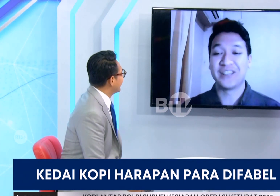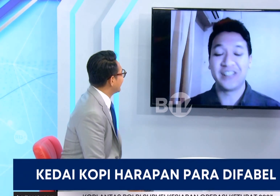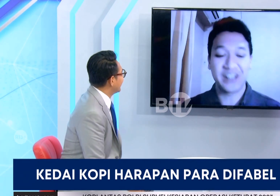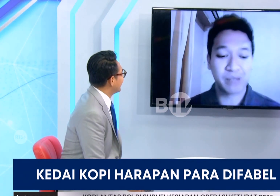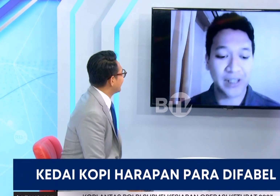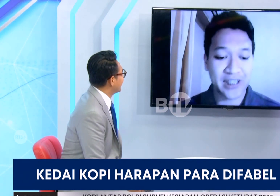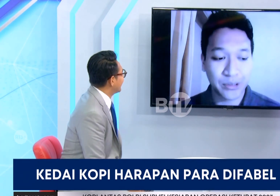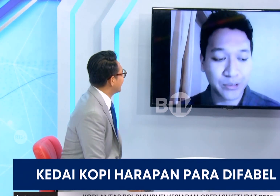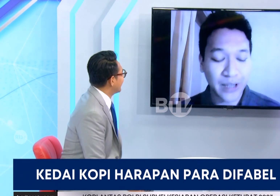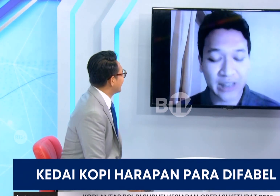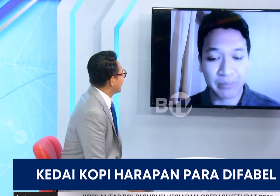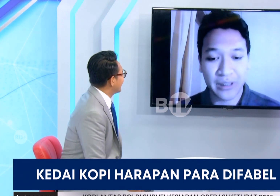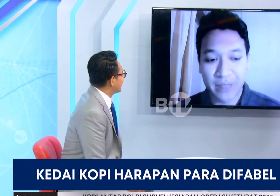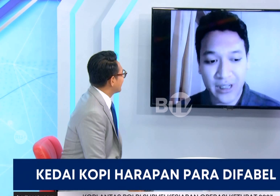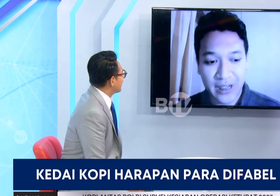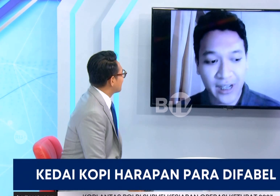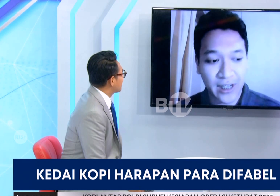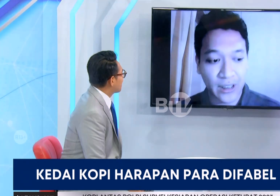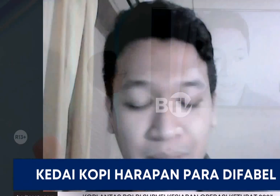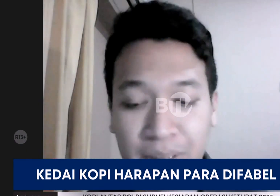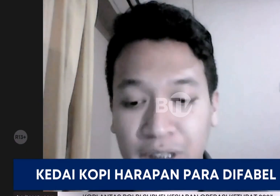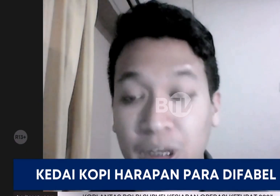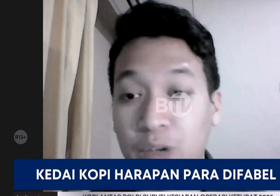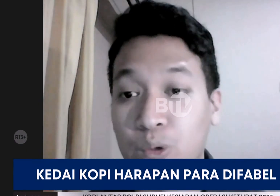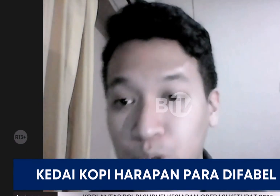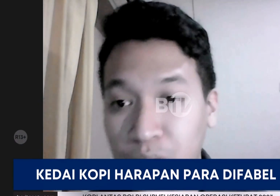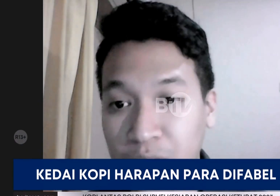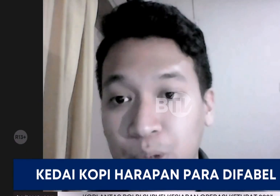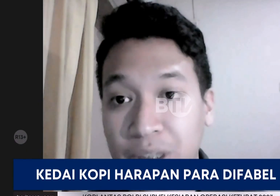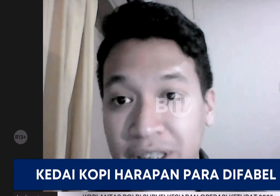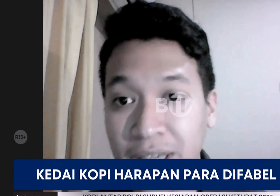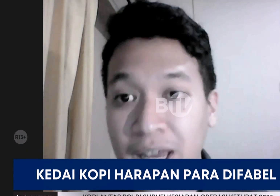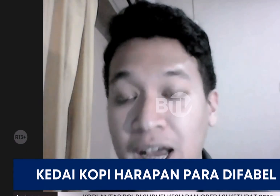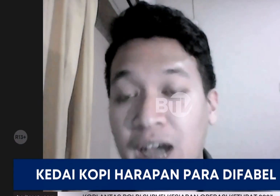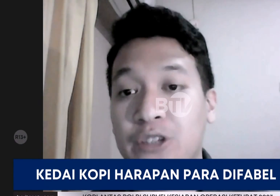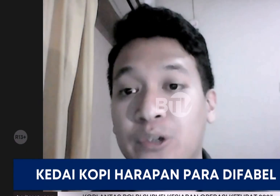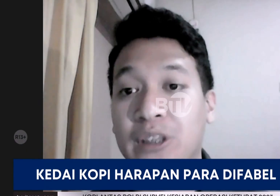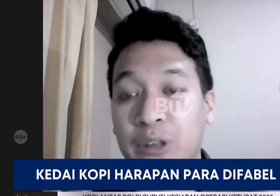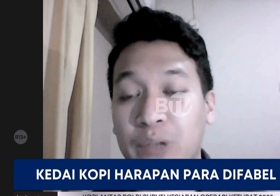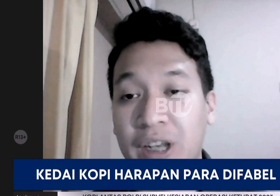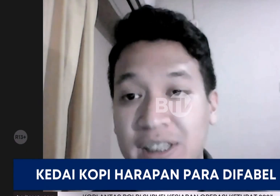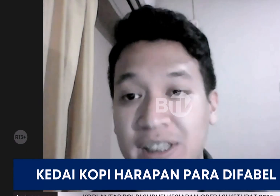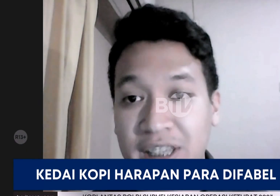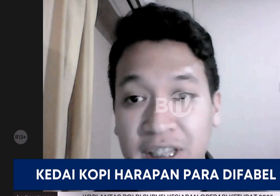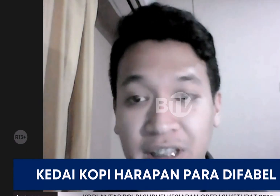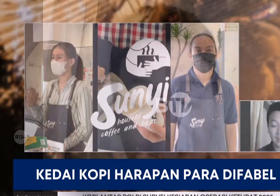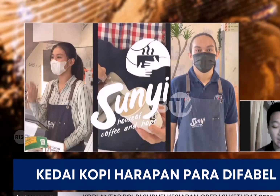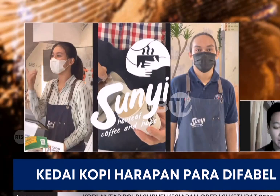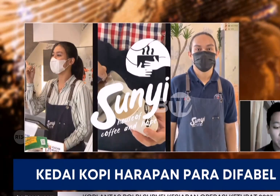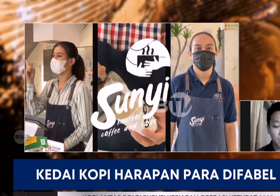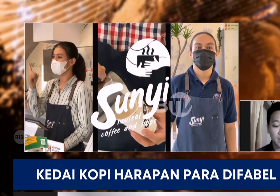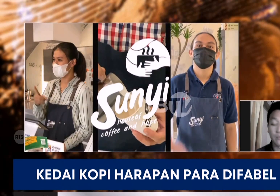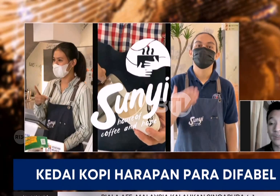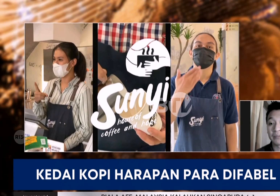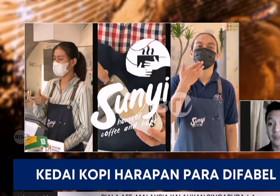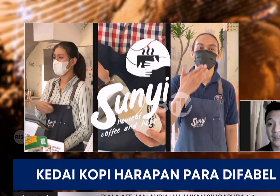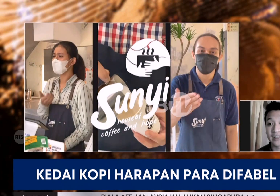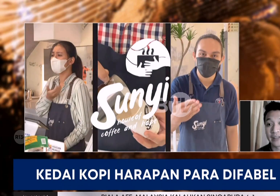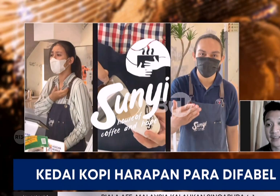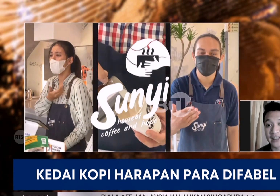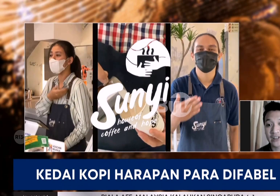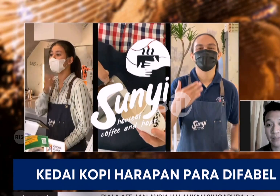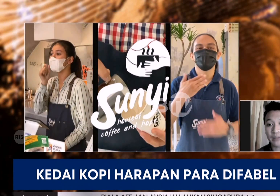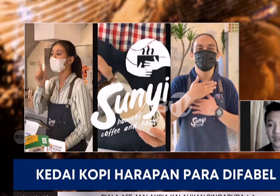Cafe Sunyi ini yang bekerja tuh ada teman-teman yang teman tunarungu atau tuli, ada juga teman tunadaksa, jadi kita gabung lah semua